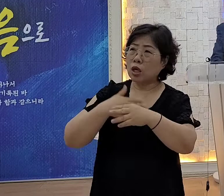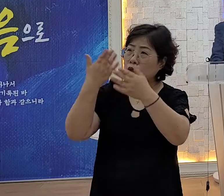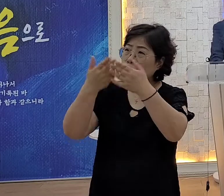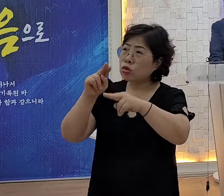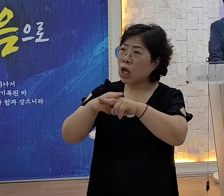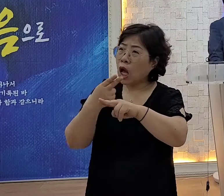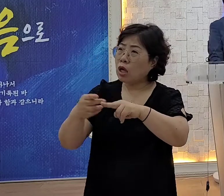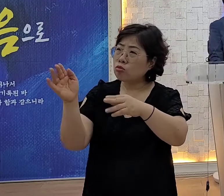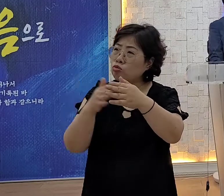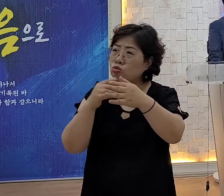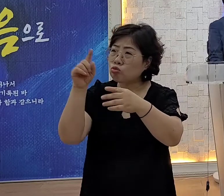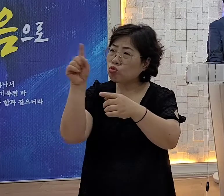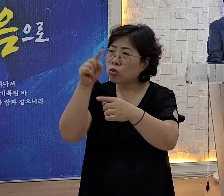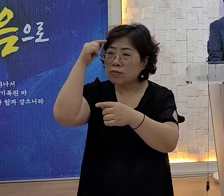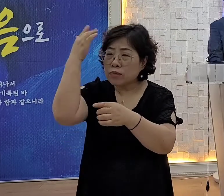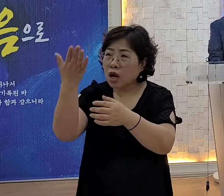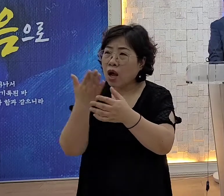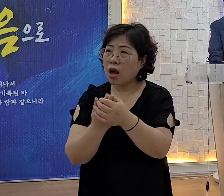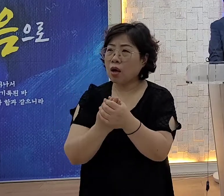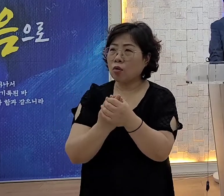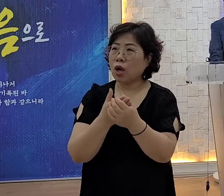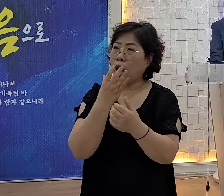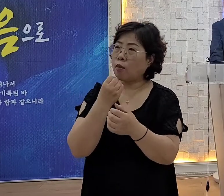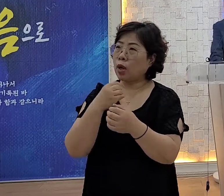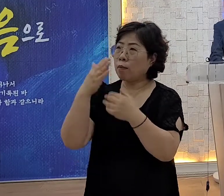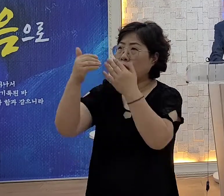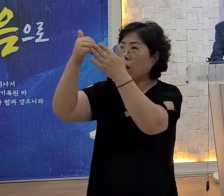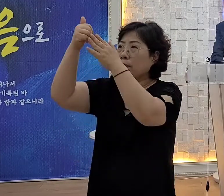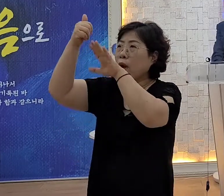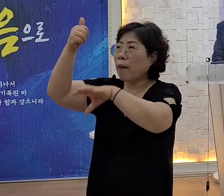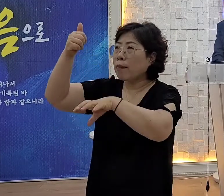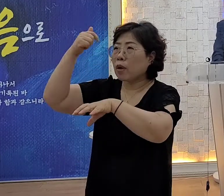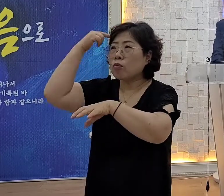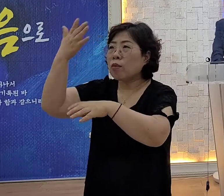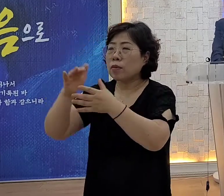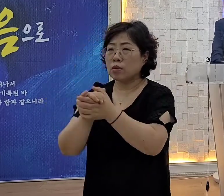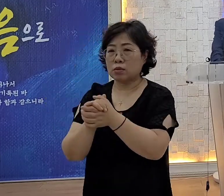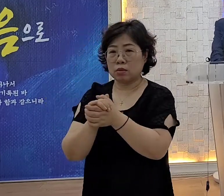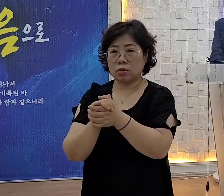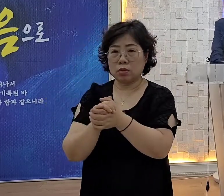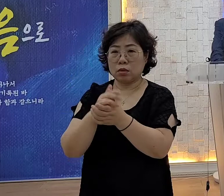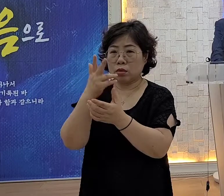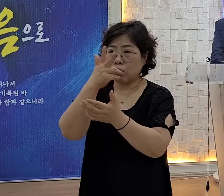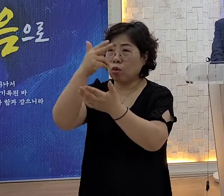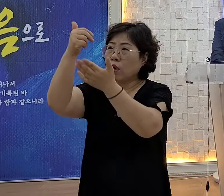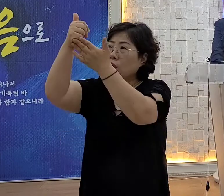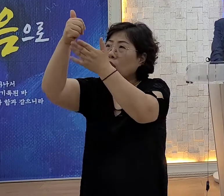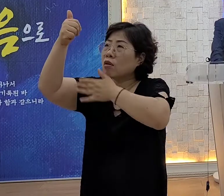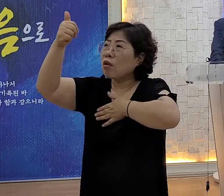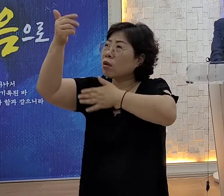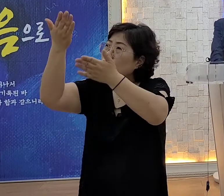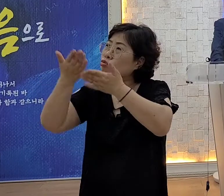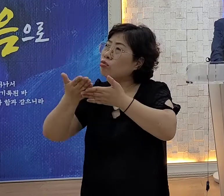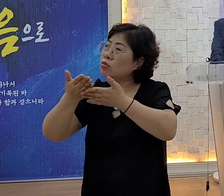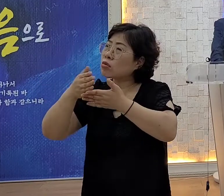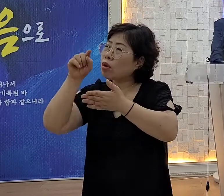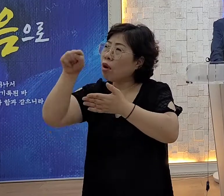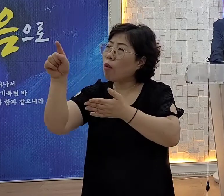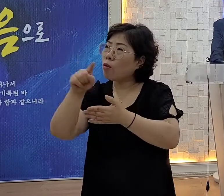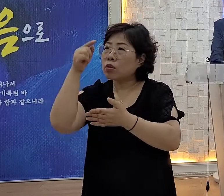그러니까 이 아브라함 지금 하나님 앞에 지금 대꾸하고 있는 거예요. 묻고 있어요. 뭐라고요? 주 여호와여 무엇을 내게 주시려